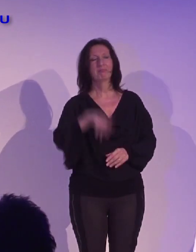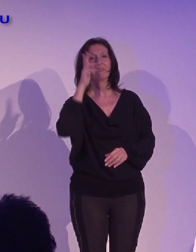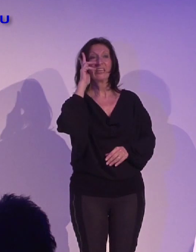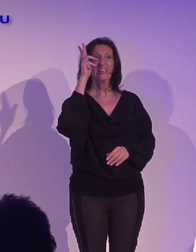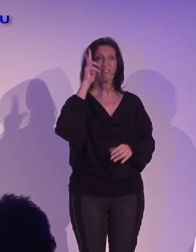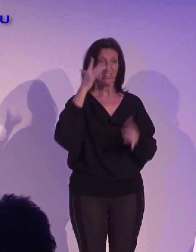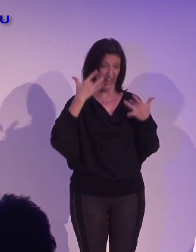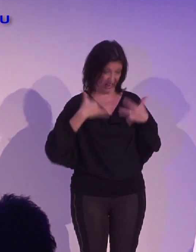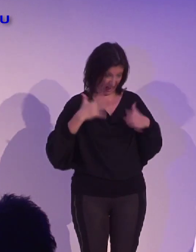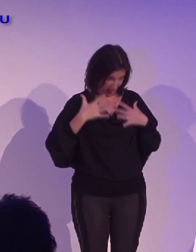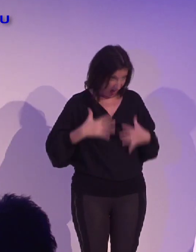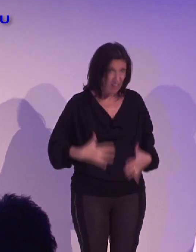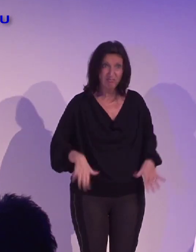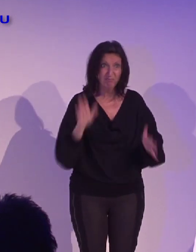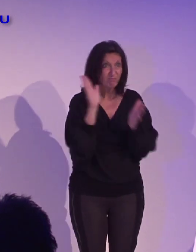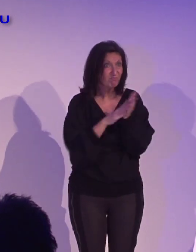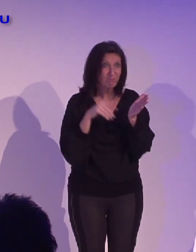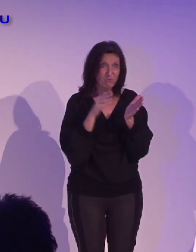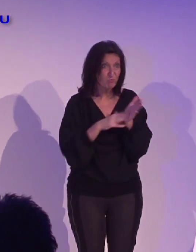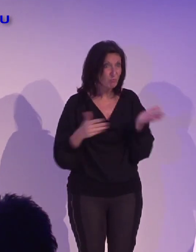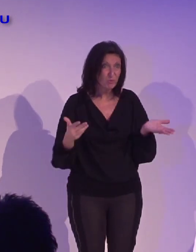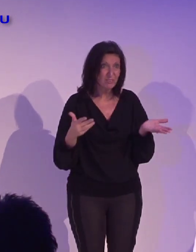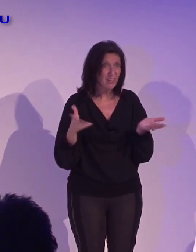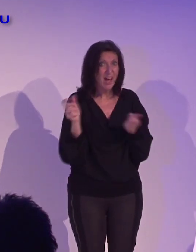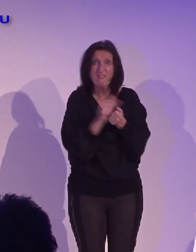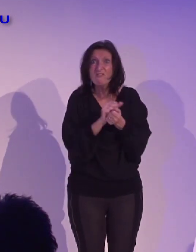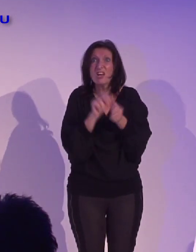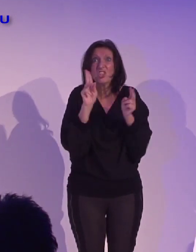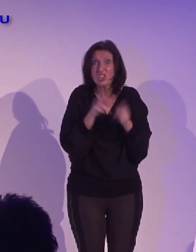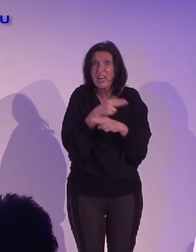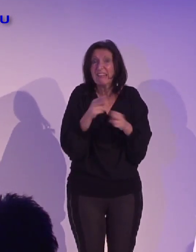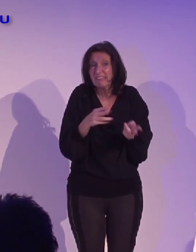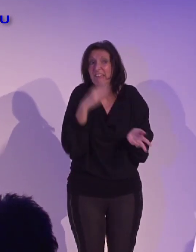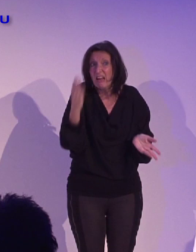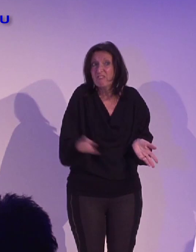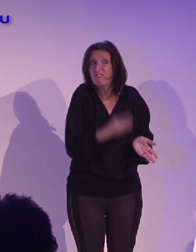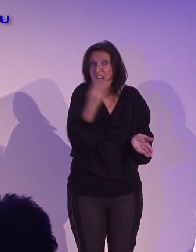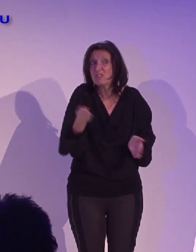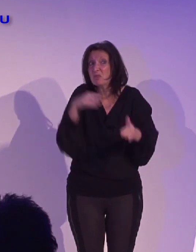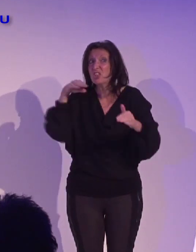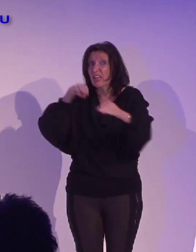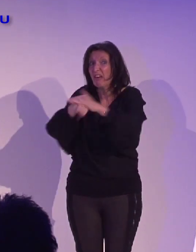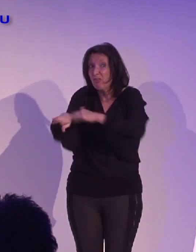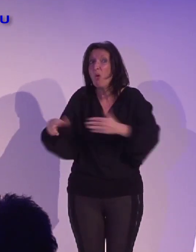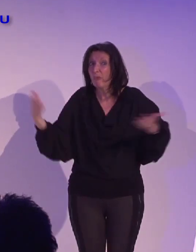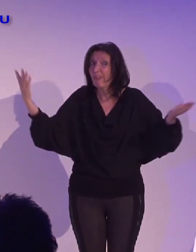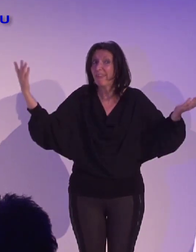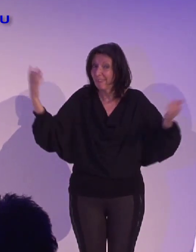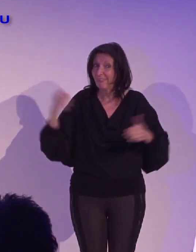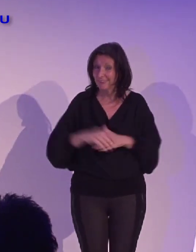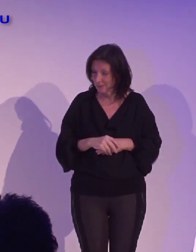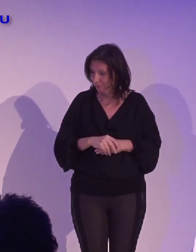Franziskas Kleidung ist dreckig und sie kann sie nicht waschen, weil ihre Waschmaschine abgehauen ist.